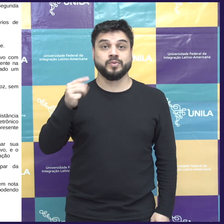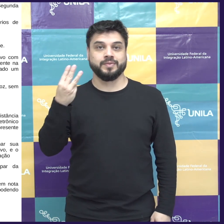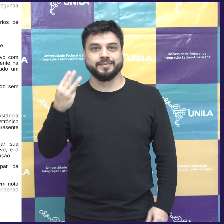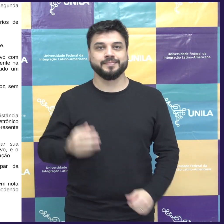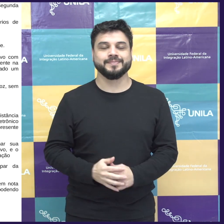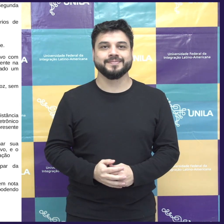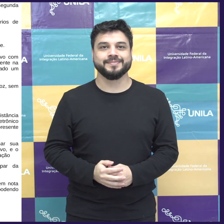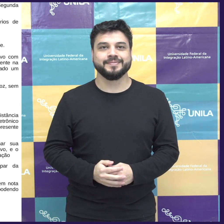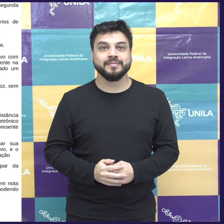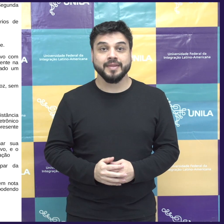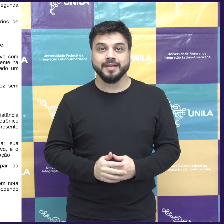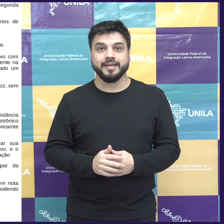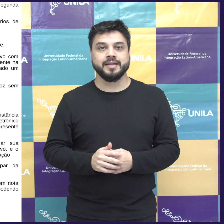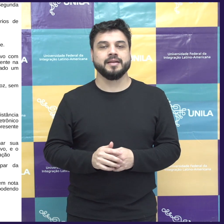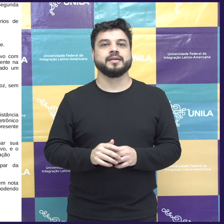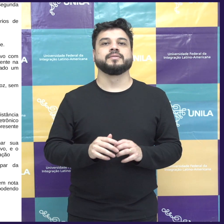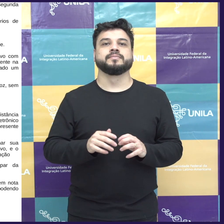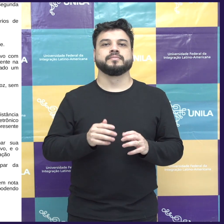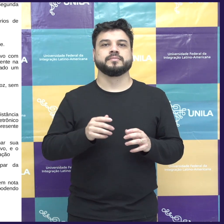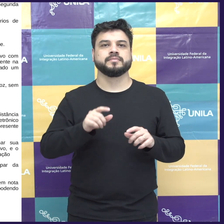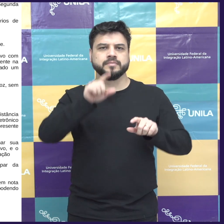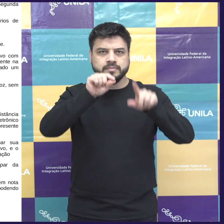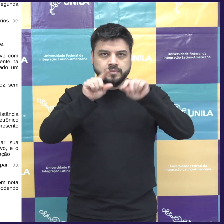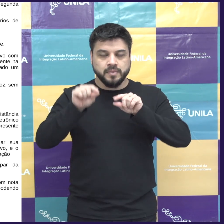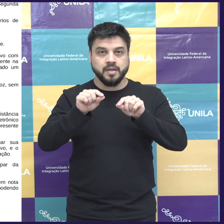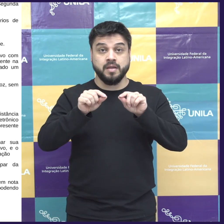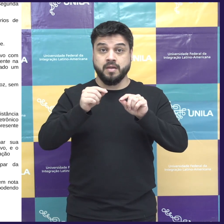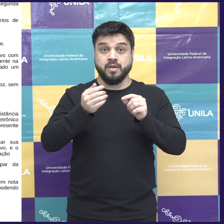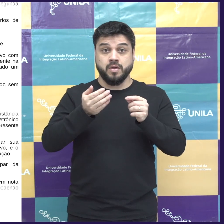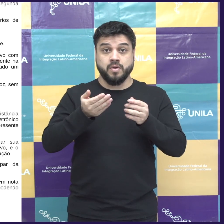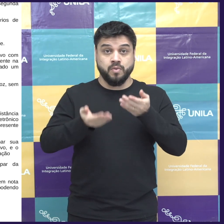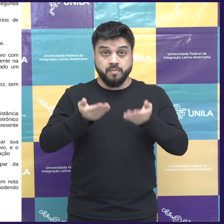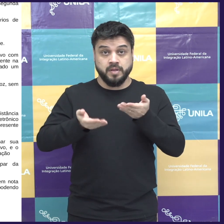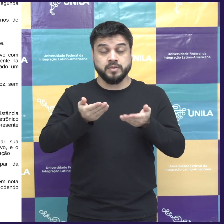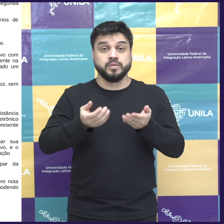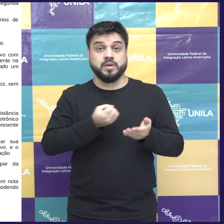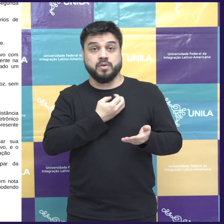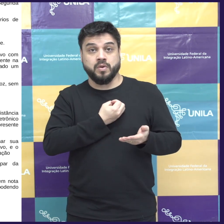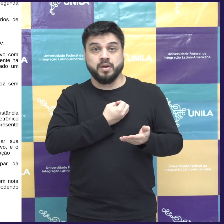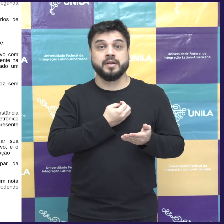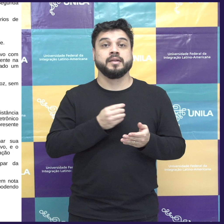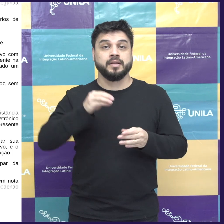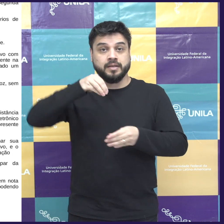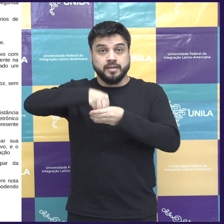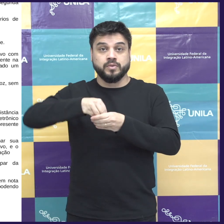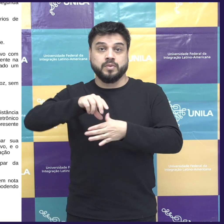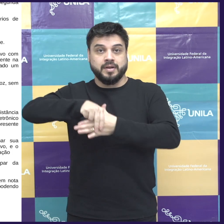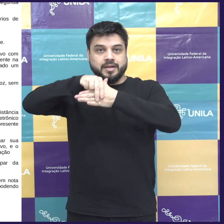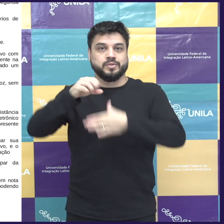5.4.3. Os critérios e pesos dessa fase encontram-se no anexo 8.